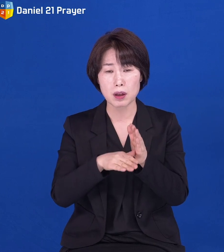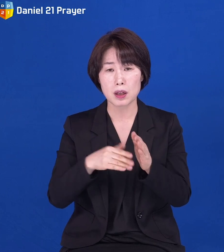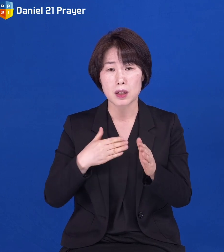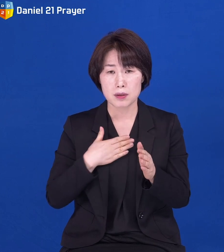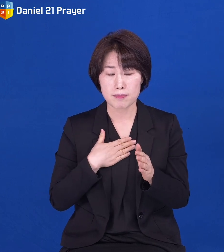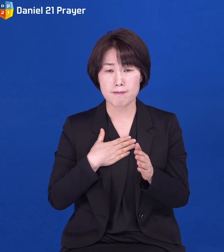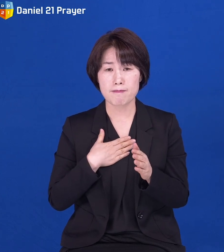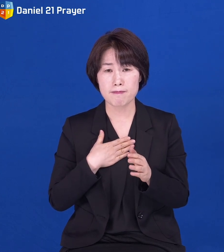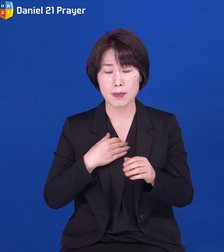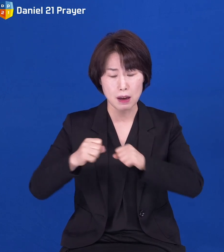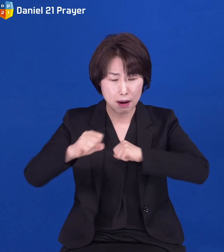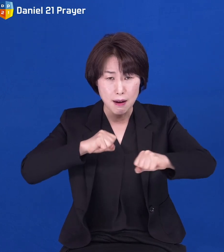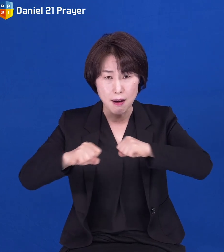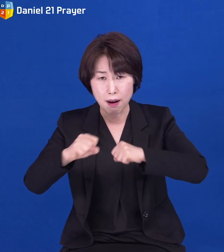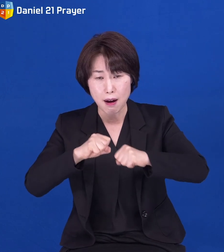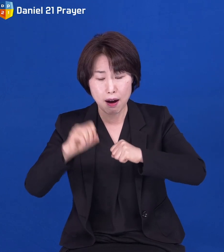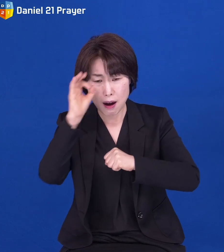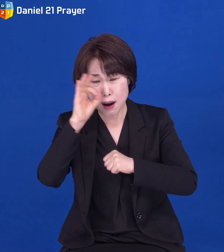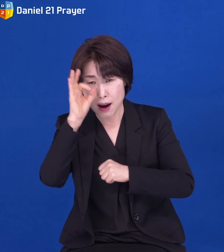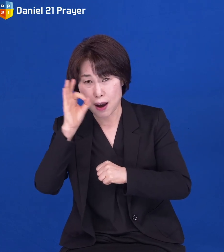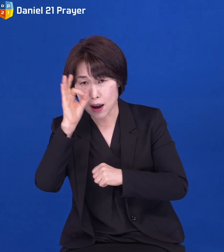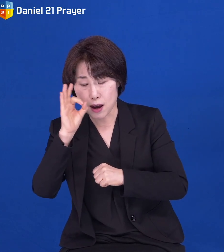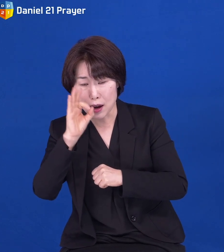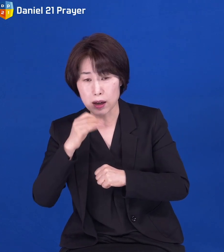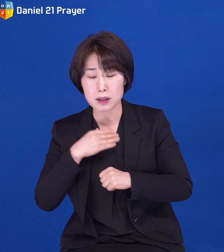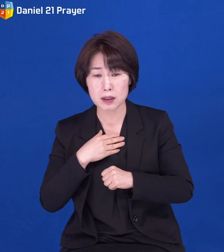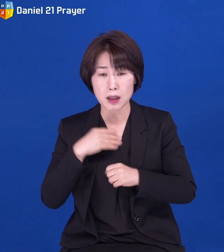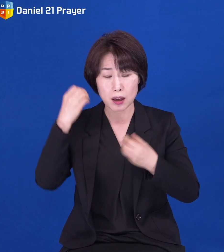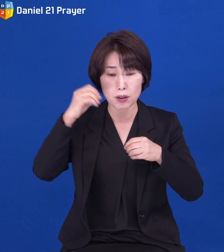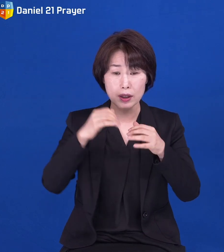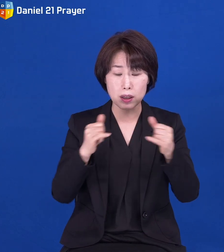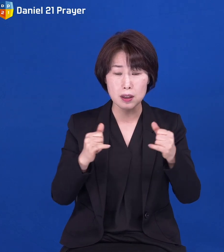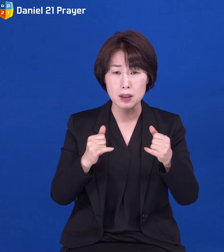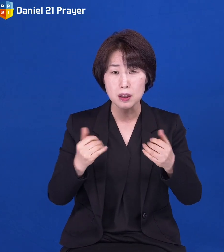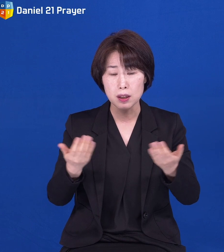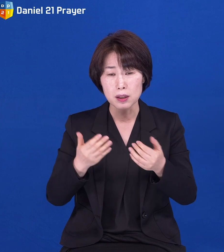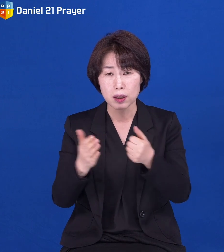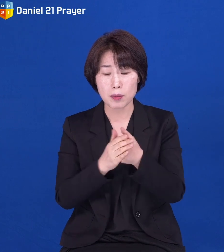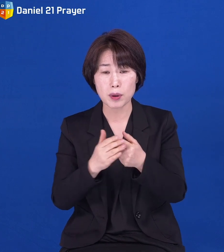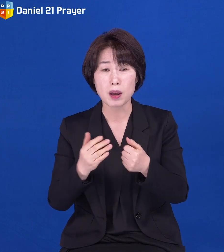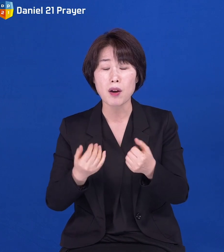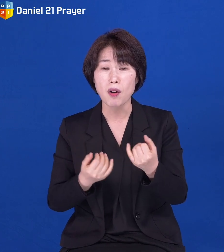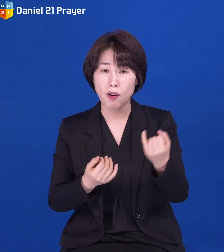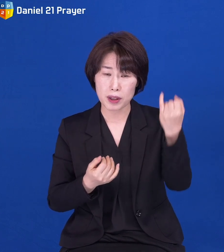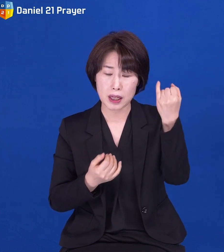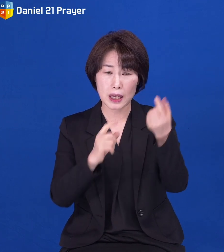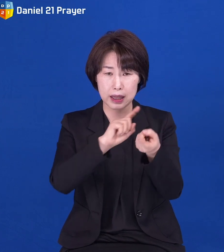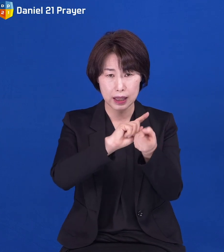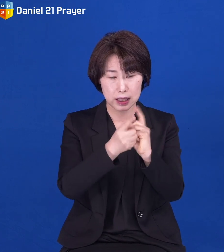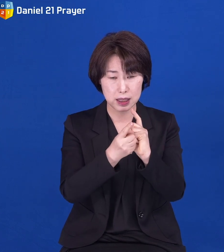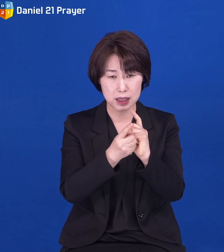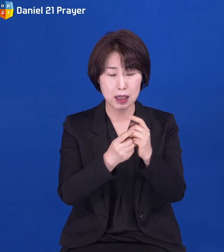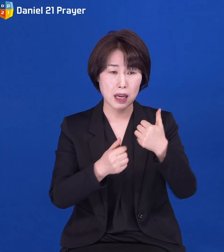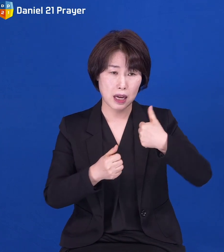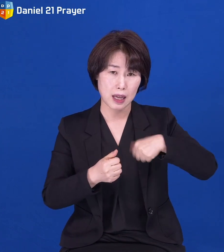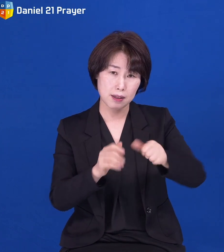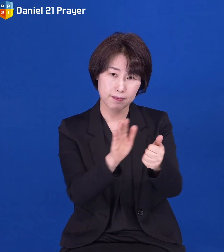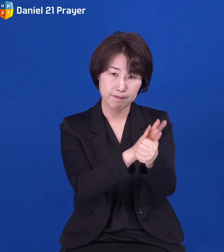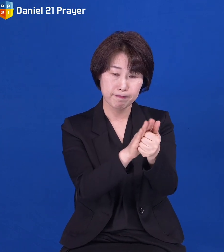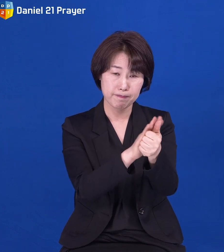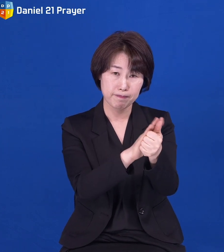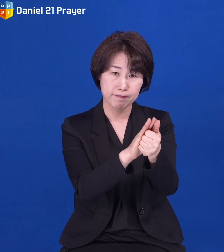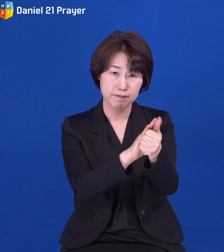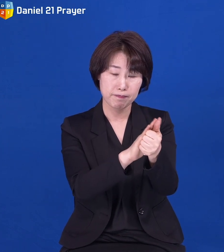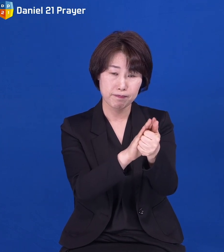막 하려고 막 찾아보고, 그런데 일을 하니까 못하니까 저희 언니가 대신 라이드 해주면서, 저희 언니를 제가 이제 언니 그냥 별로 돈벌이 안 돼, 내가